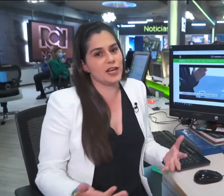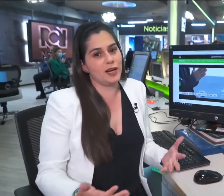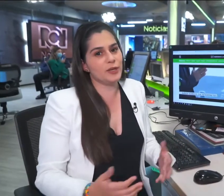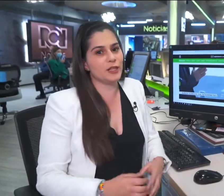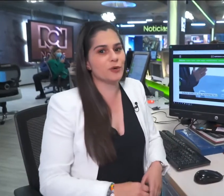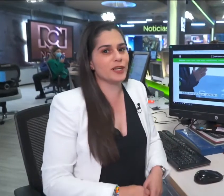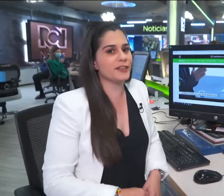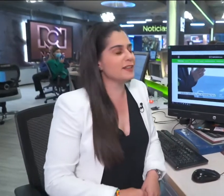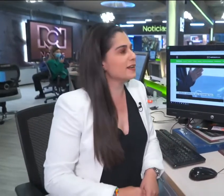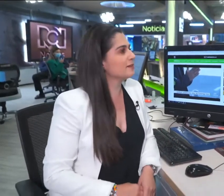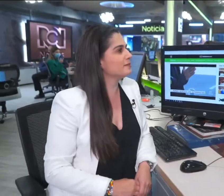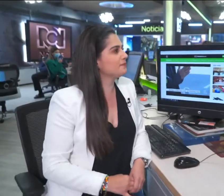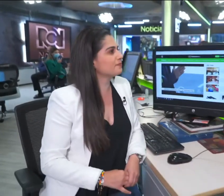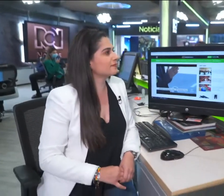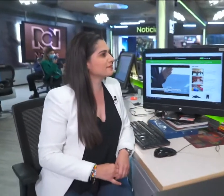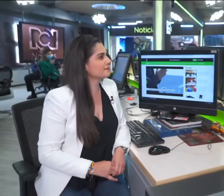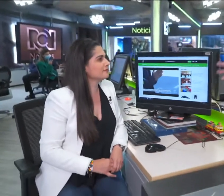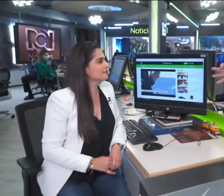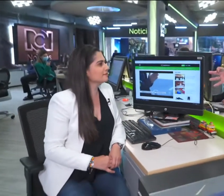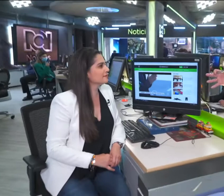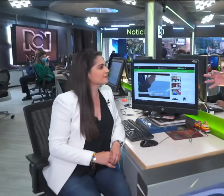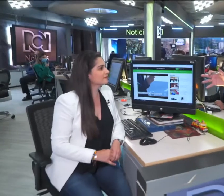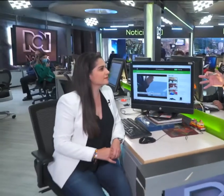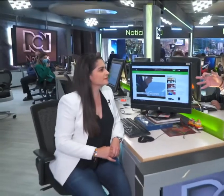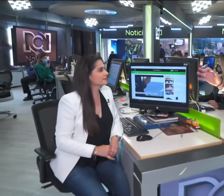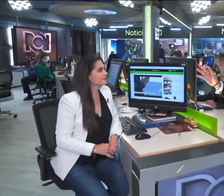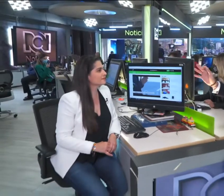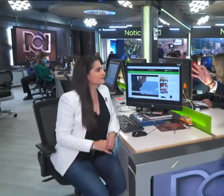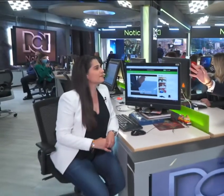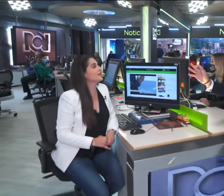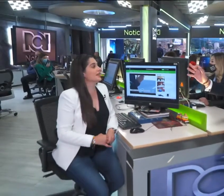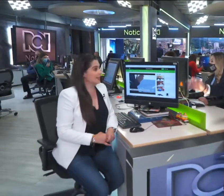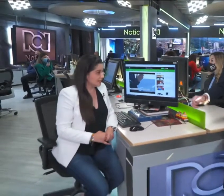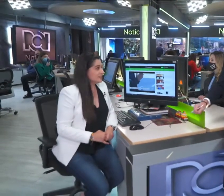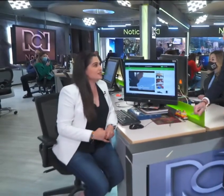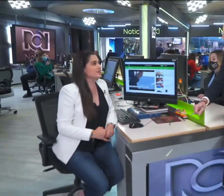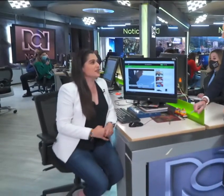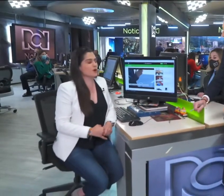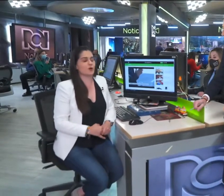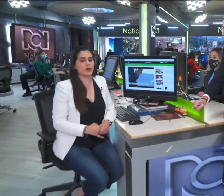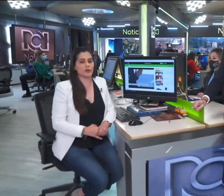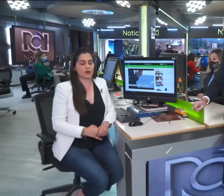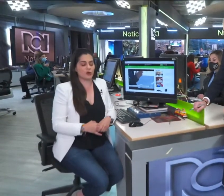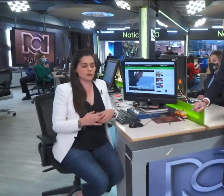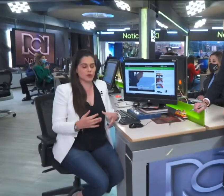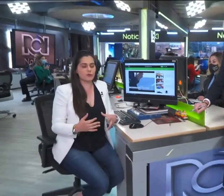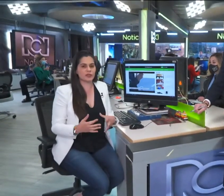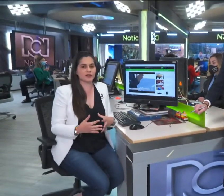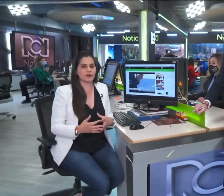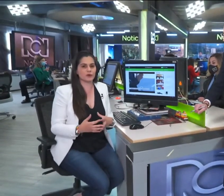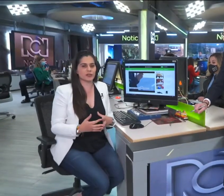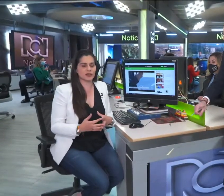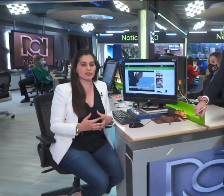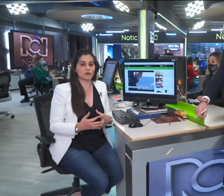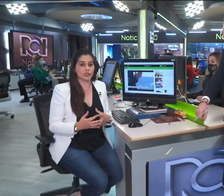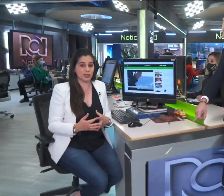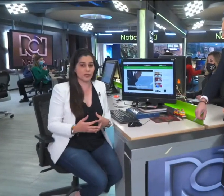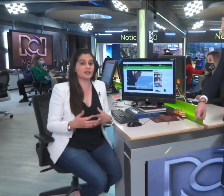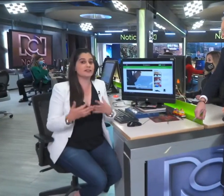pues claramente no van a entender. Usted tiene a propósito de ese tema una nota preparada, ¿cierto?, para los televidentes. Sí, señor, Juan Eduardo. Es muy importante recordarles a los televidentes,